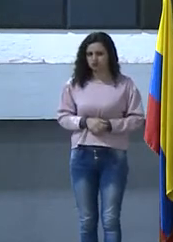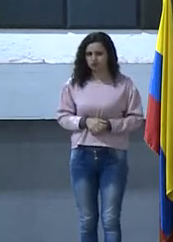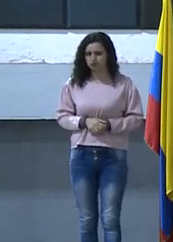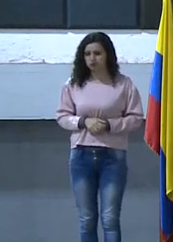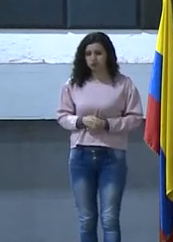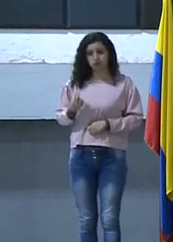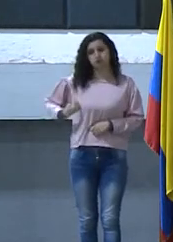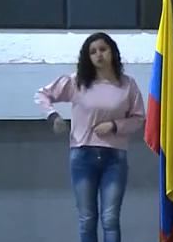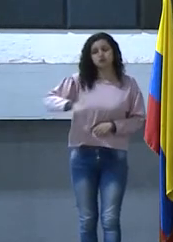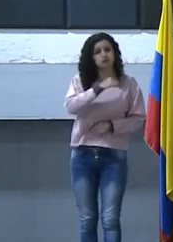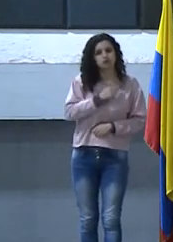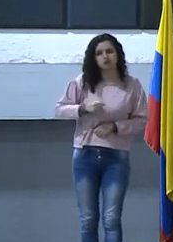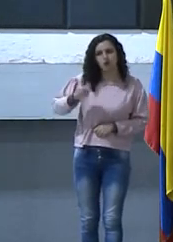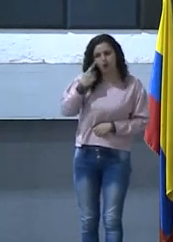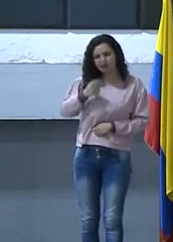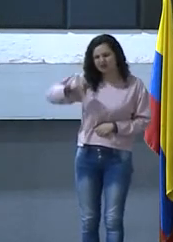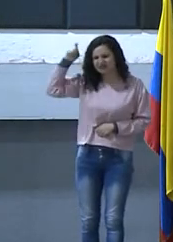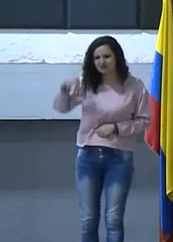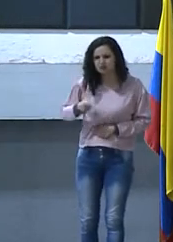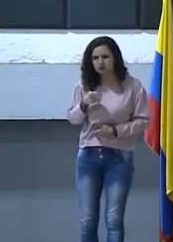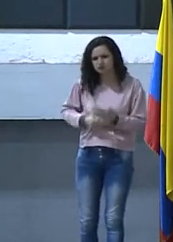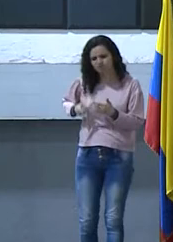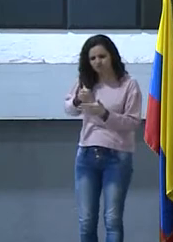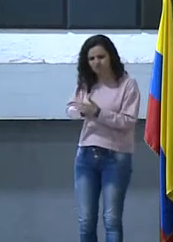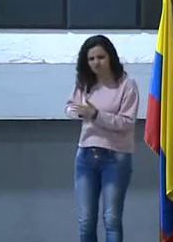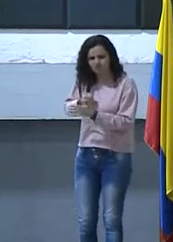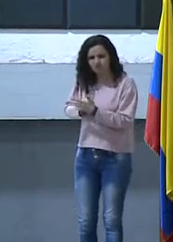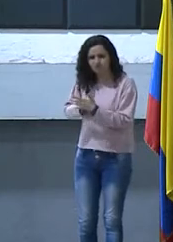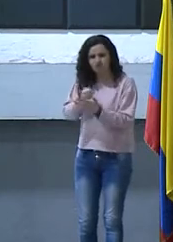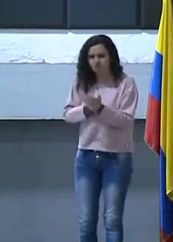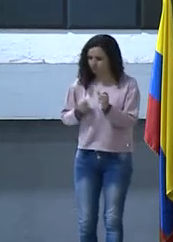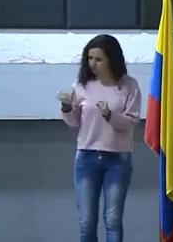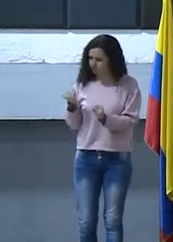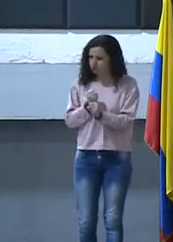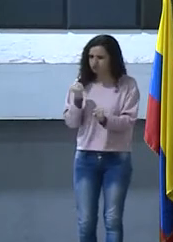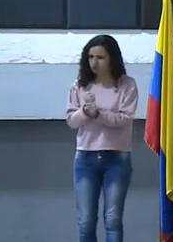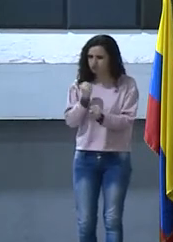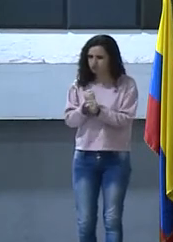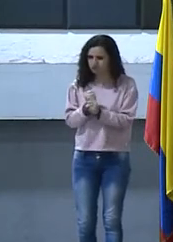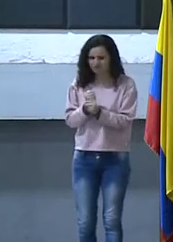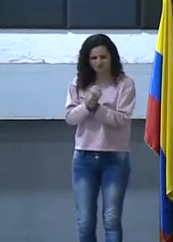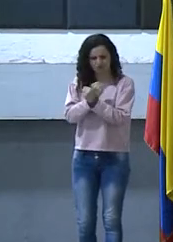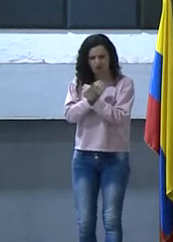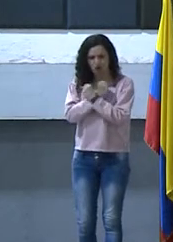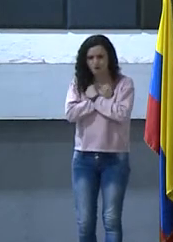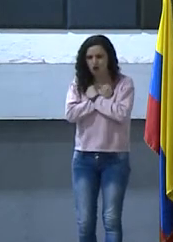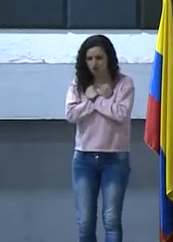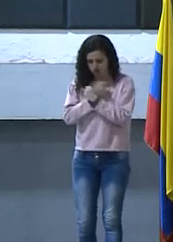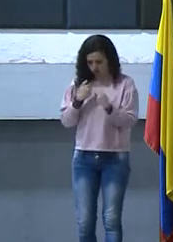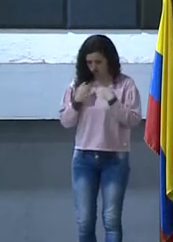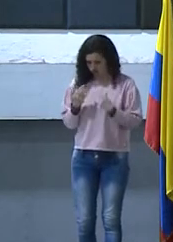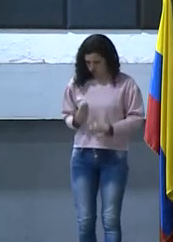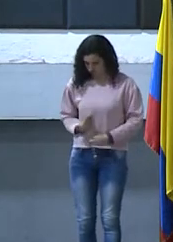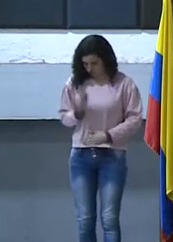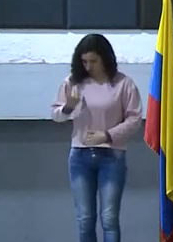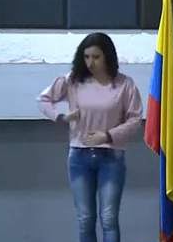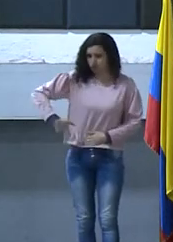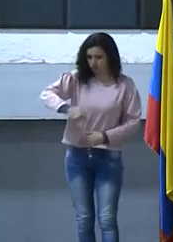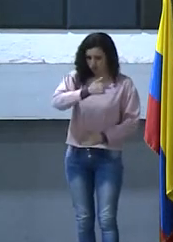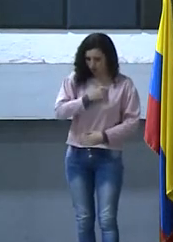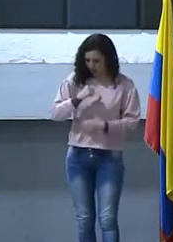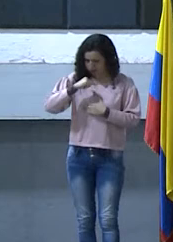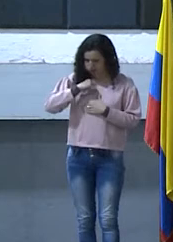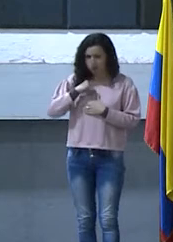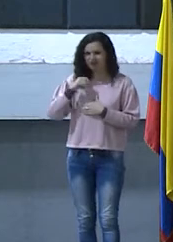necesitamos seguir insistiendo trabajando amando con lo que somos lo que